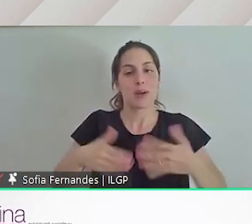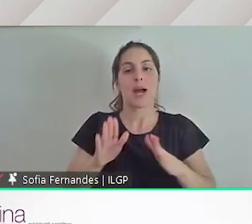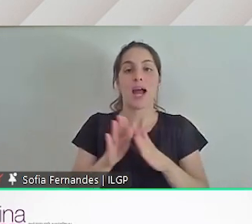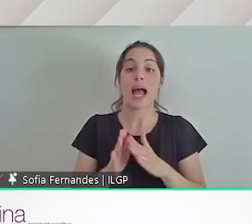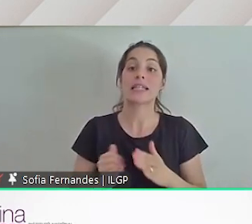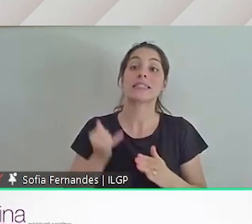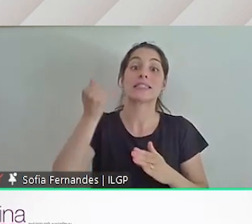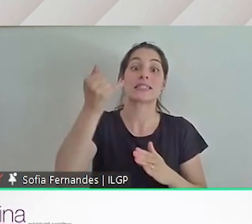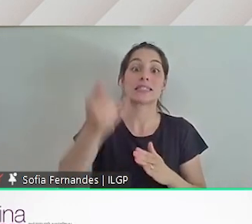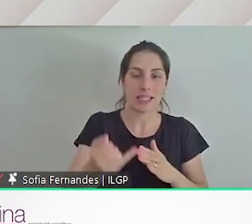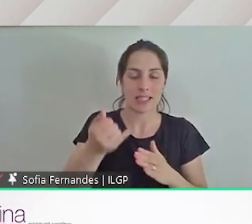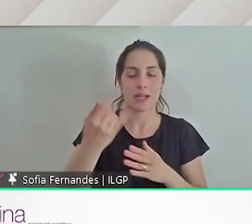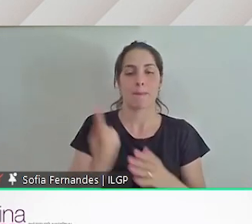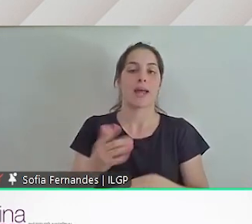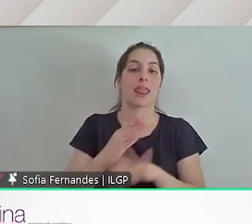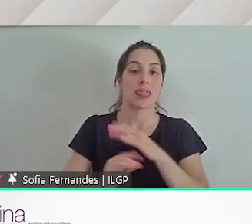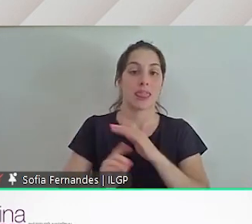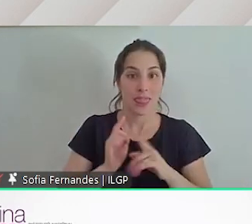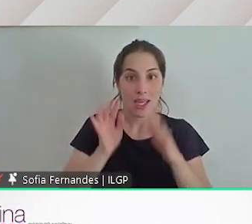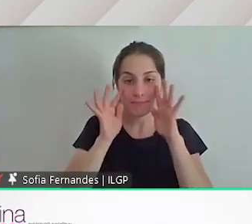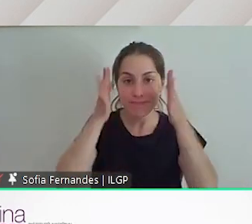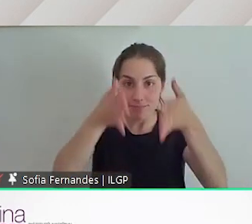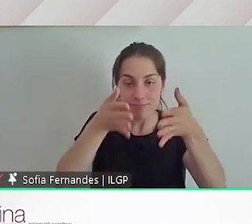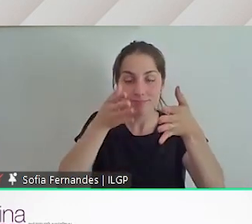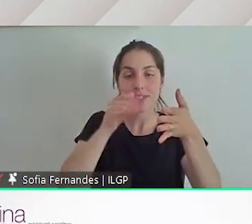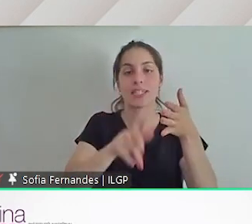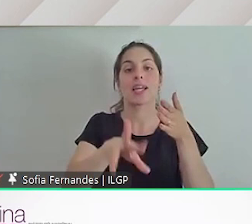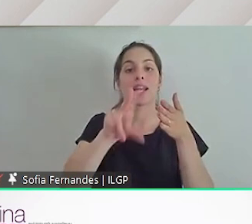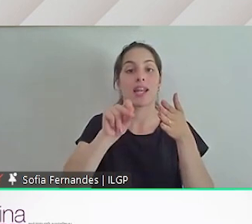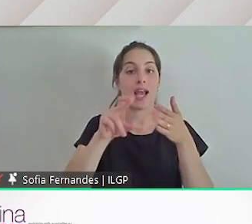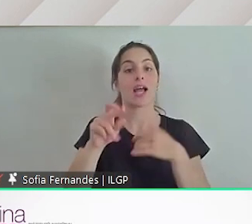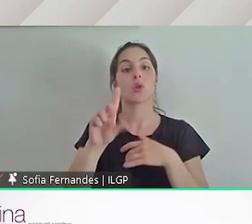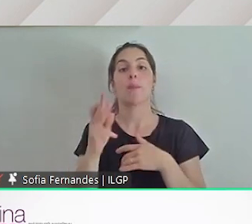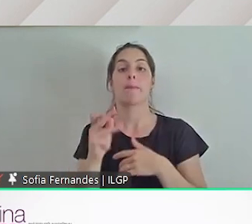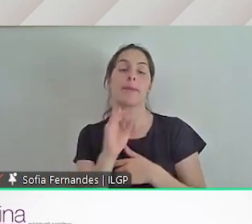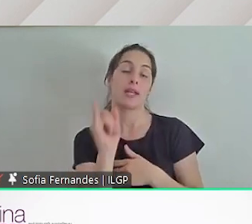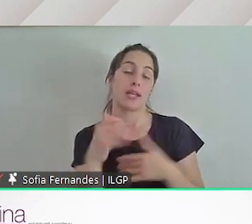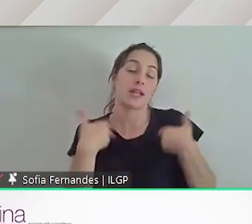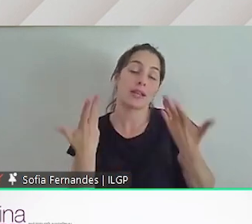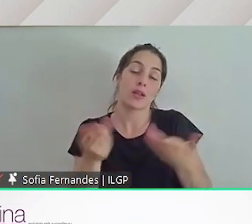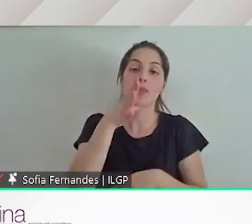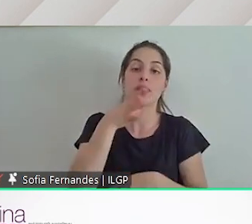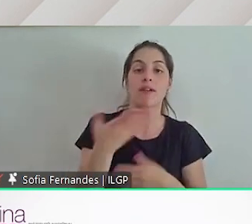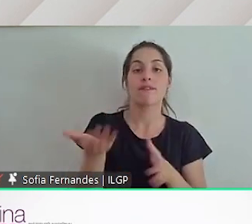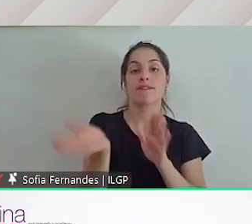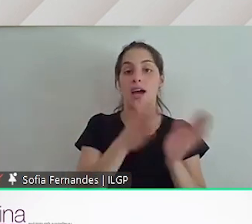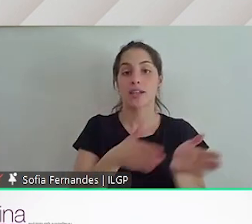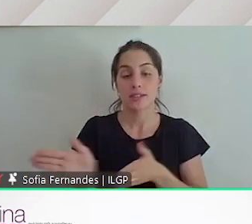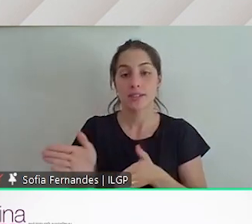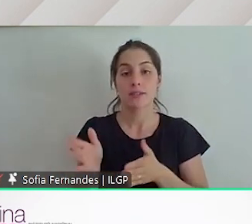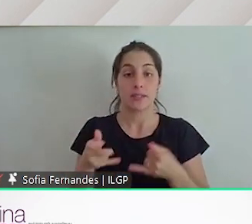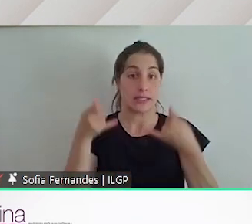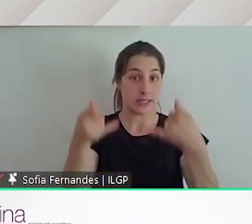o enfoque, efetivamente, é a rede INA Alumni. Portanto, isso para dizer que numa fase